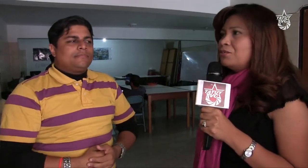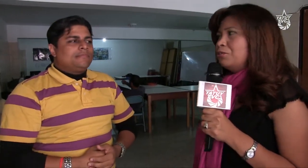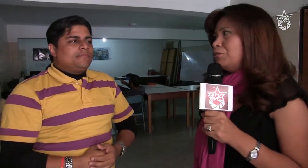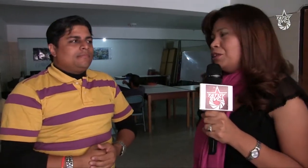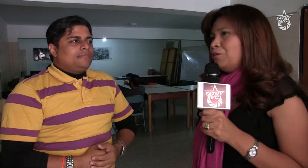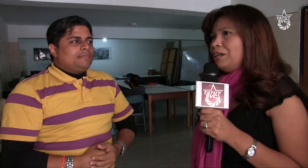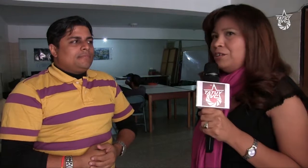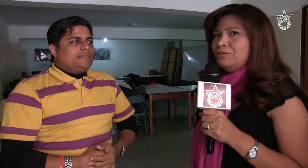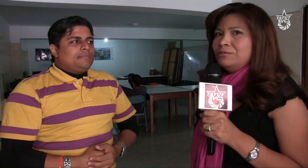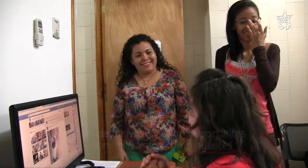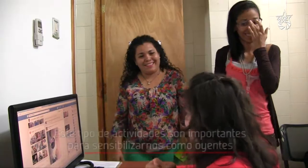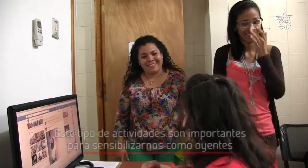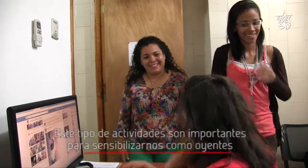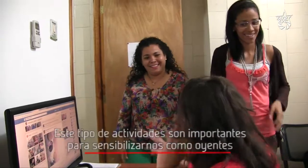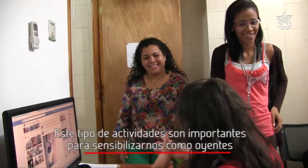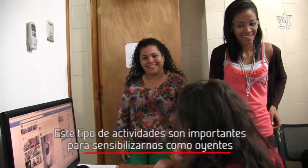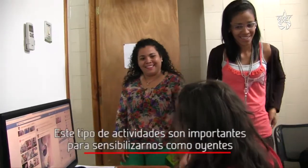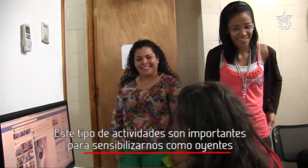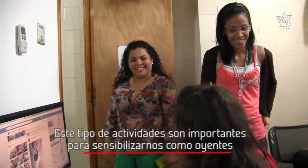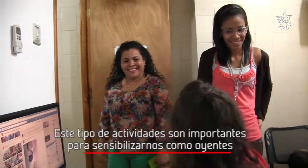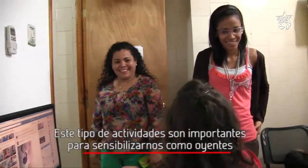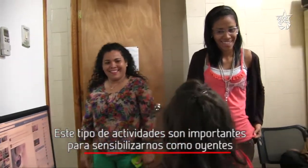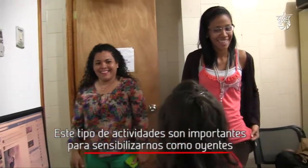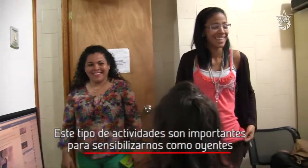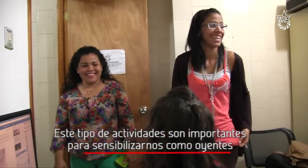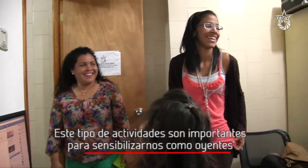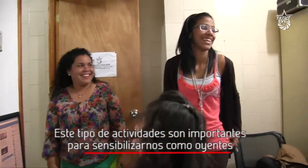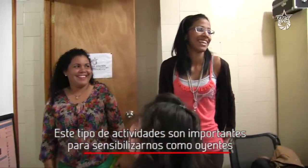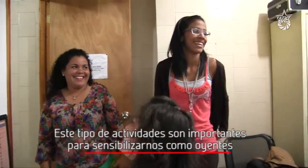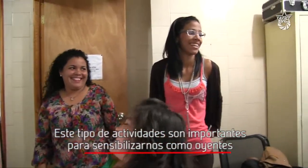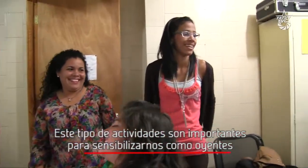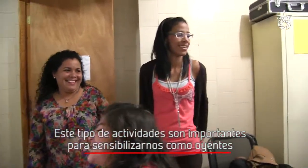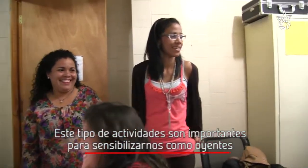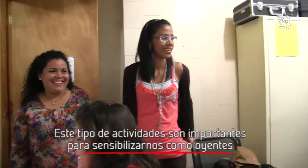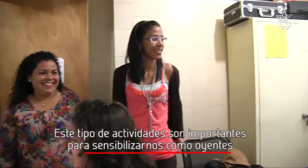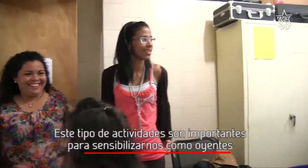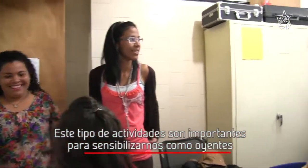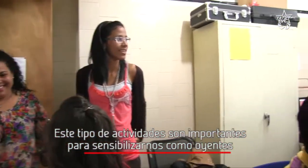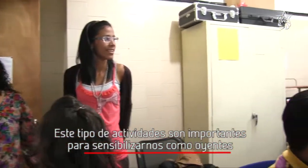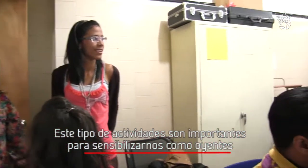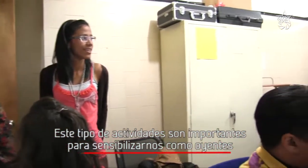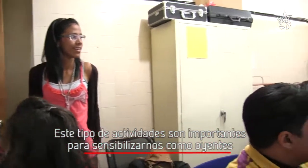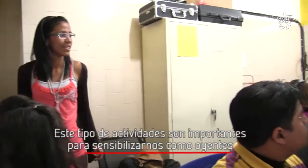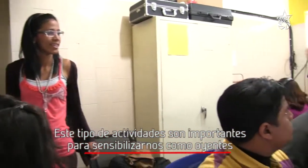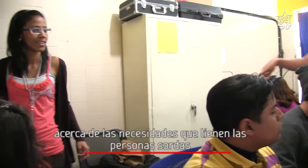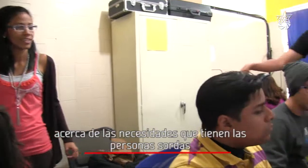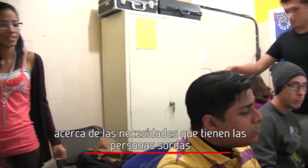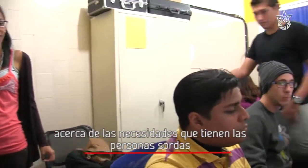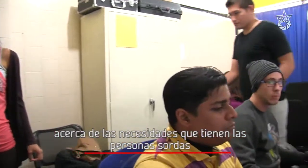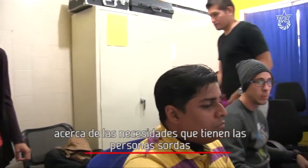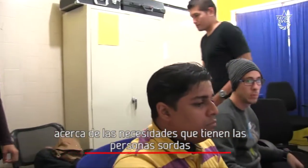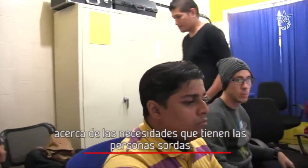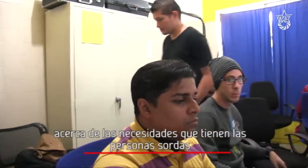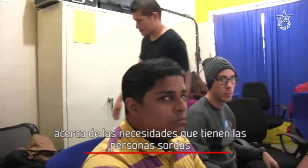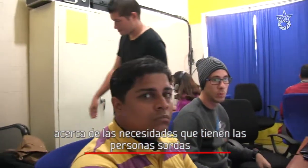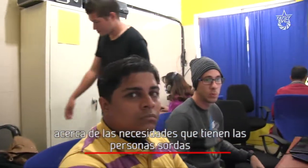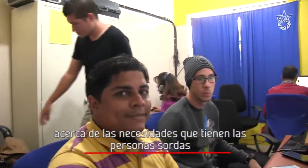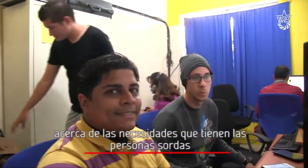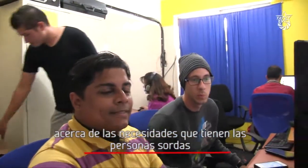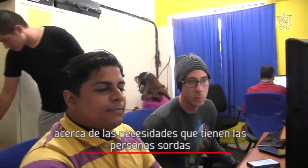edición de video a ellos. Este tipo de actividades son importantes para sensibilizarnos como oyentes acerca de las necesidades que tienen